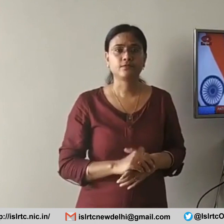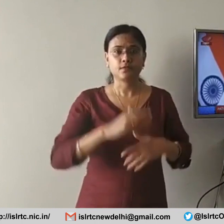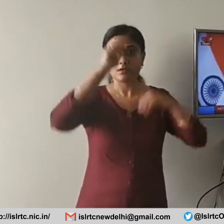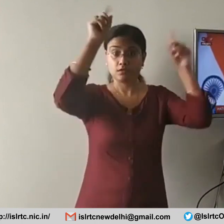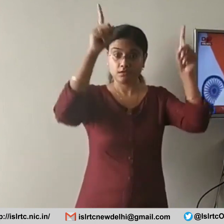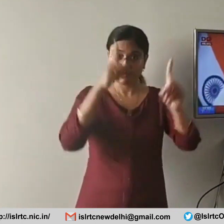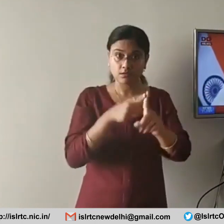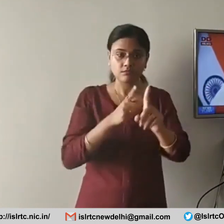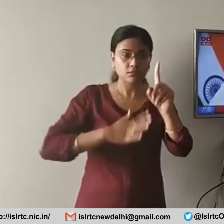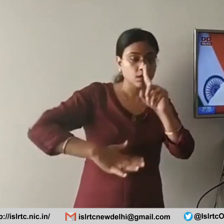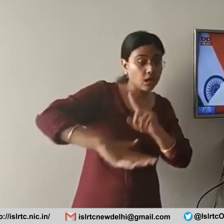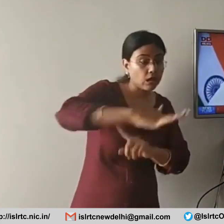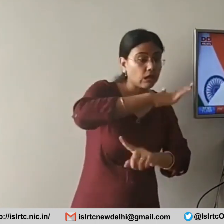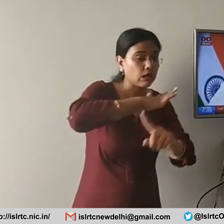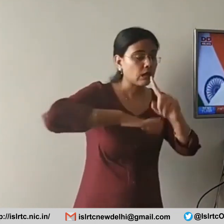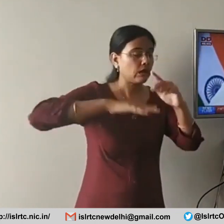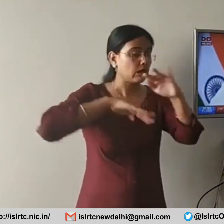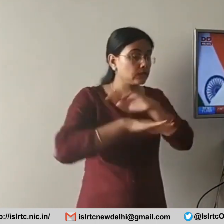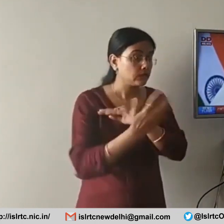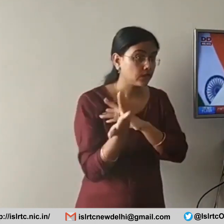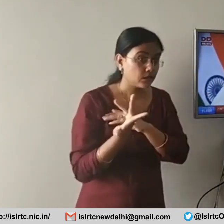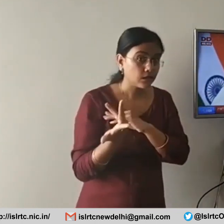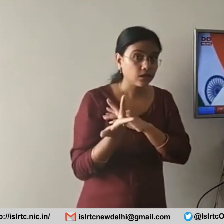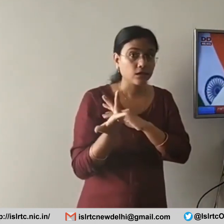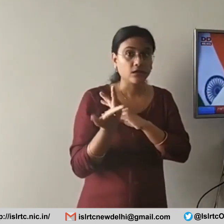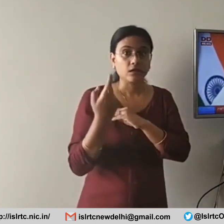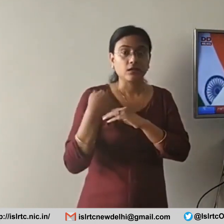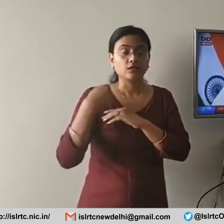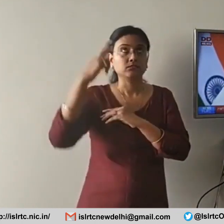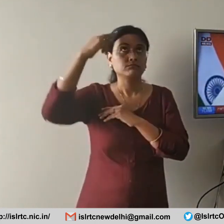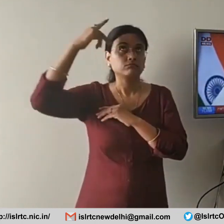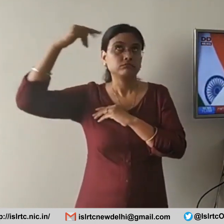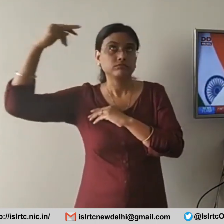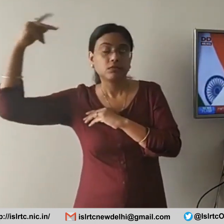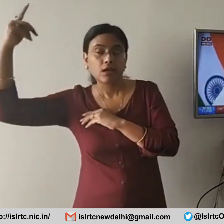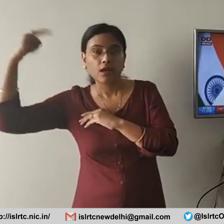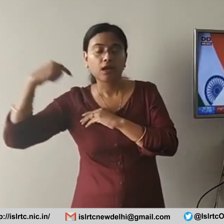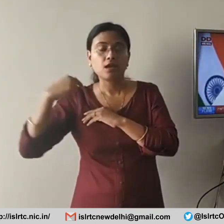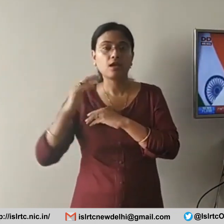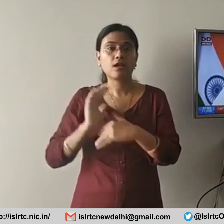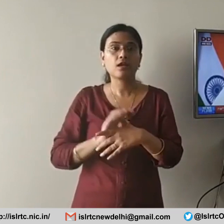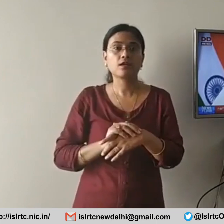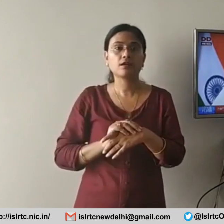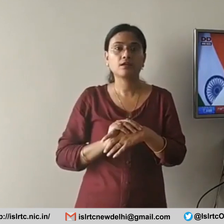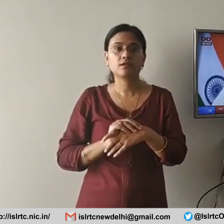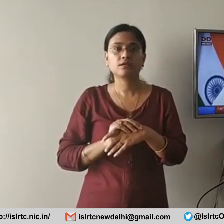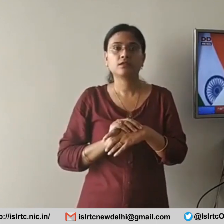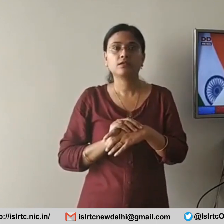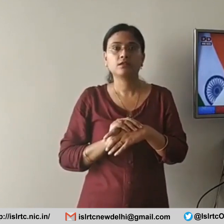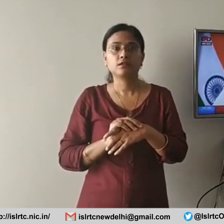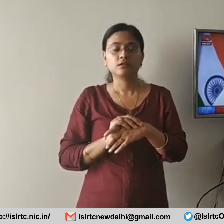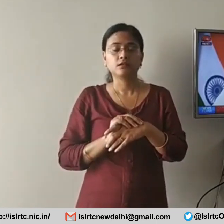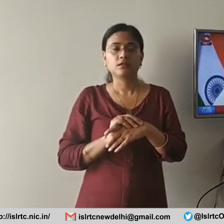भारत की स्थिति क्या होती, इसकी कल्पना करते ही